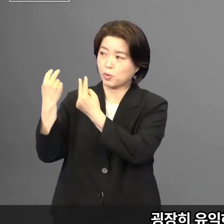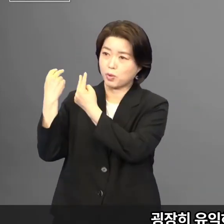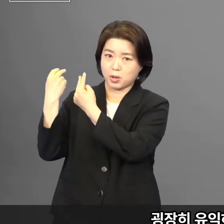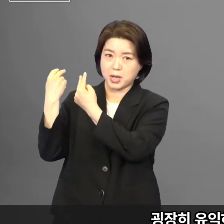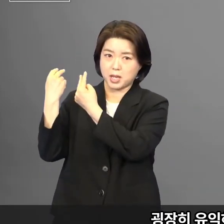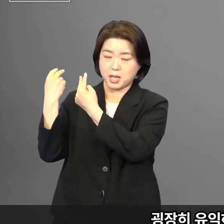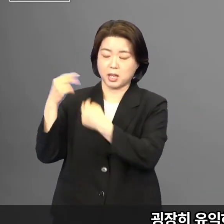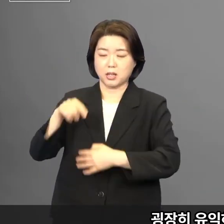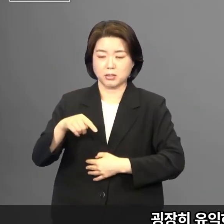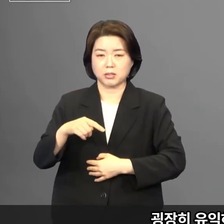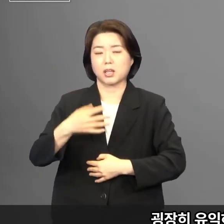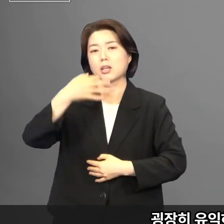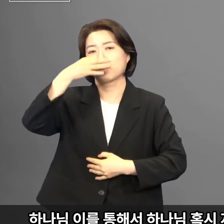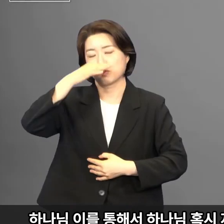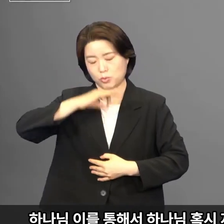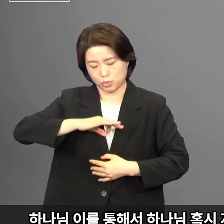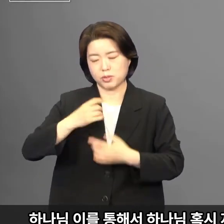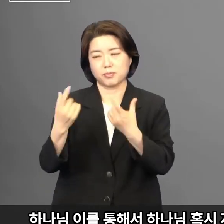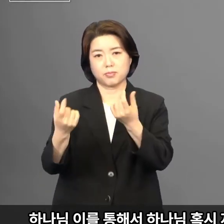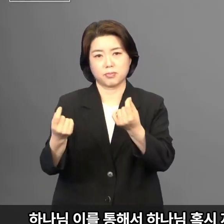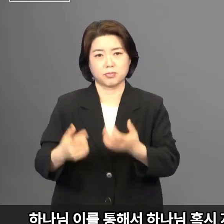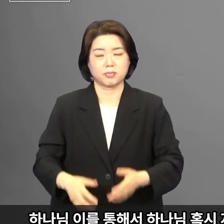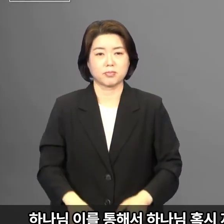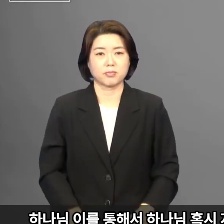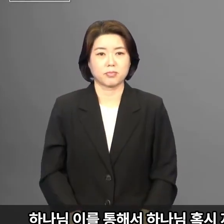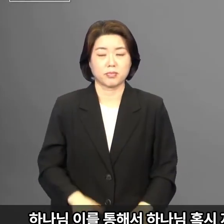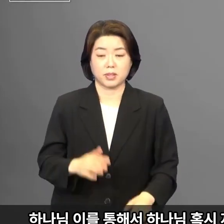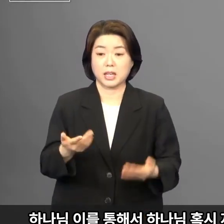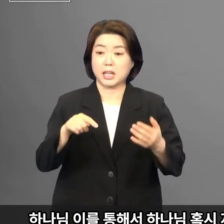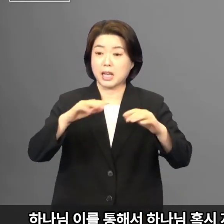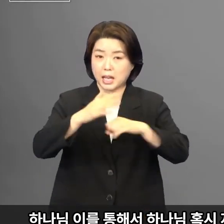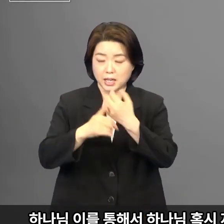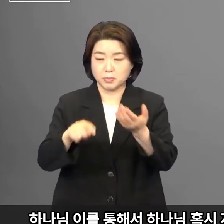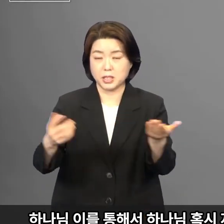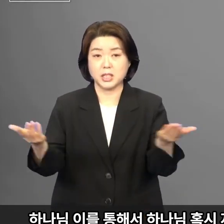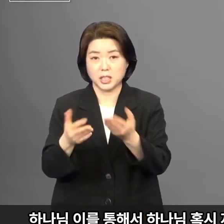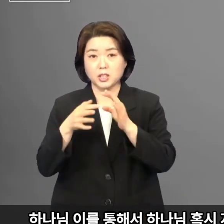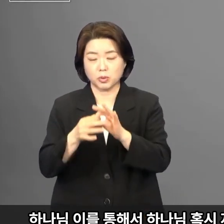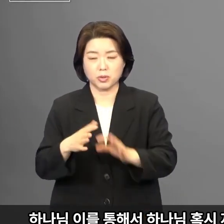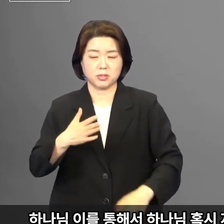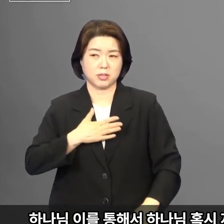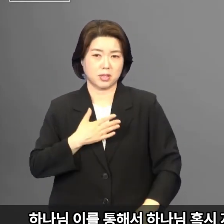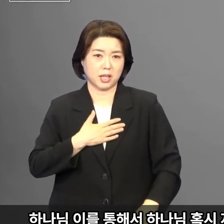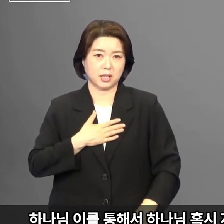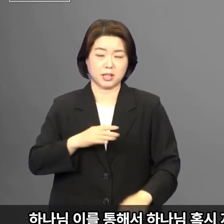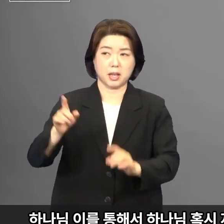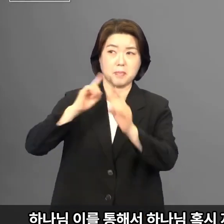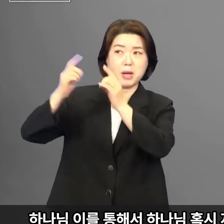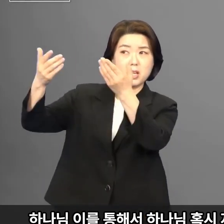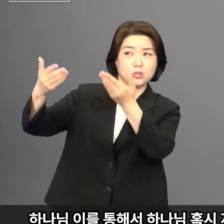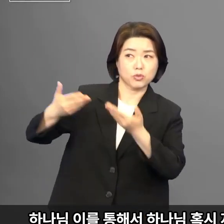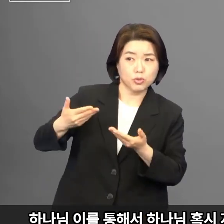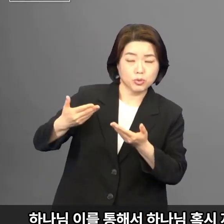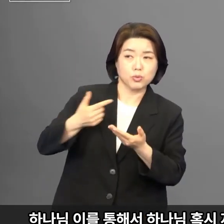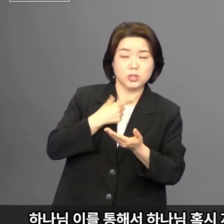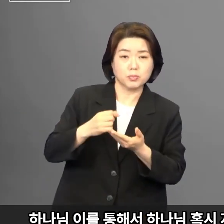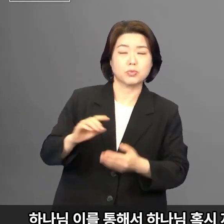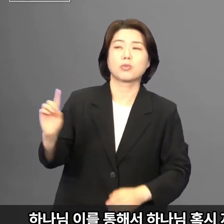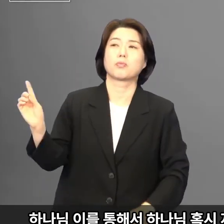것이 굉장히 유익하다고 하는 거예요. 하나님, 이 일을 통해서 하나님 혹시 저에게 말씀하고 계신